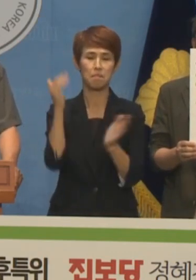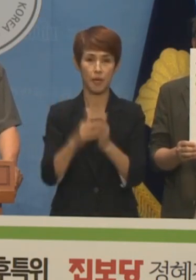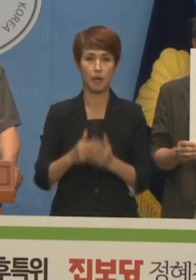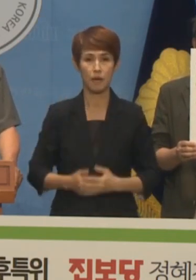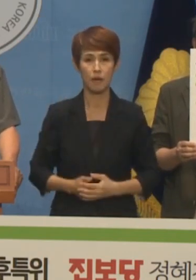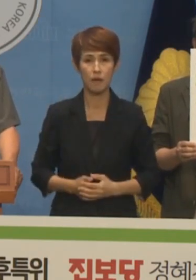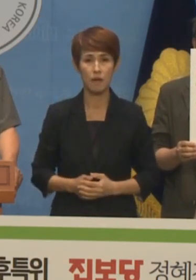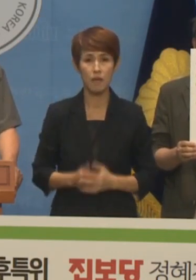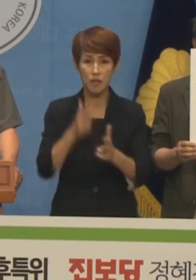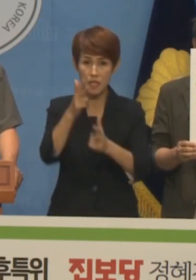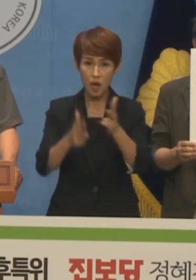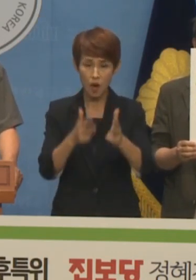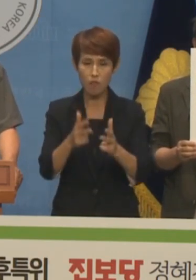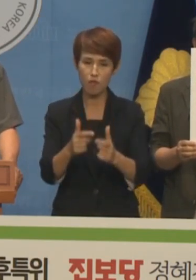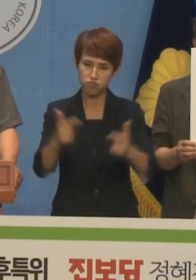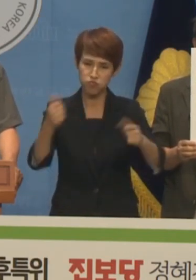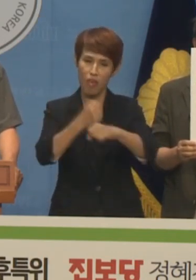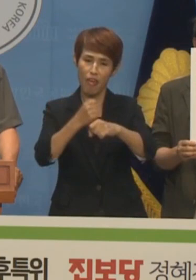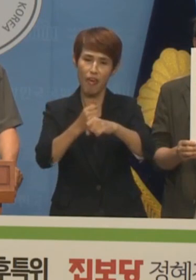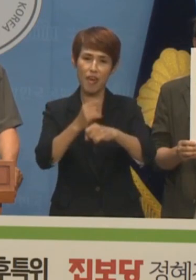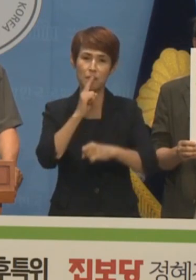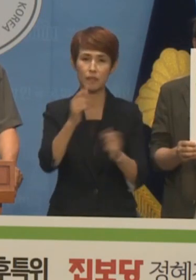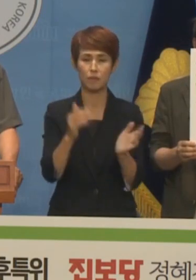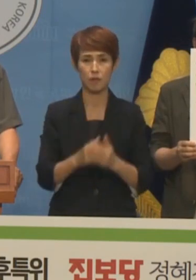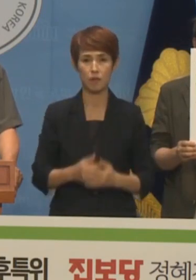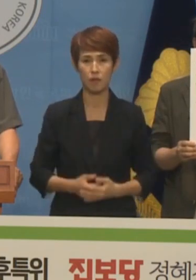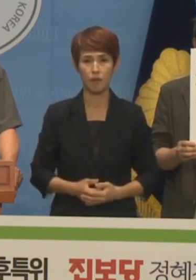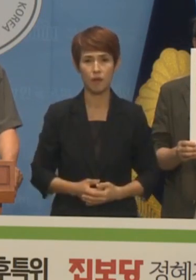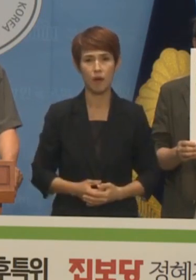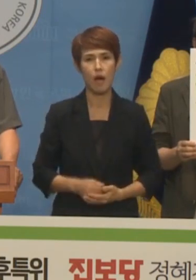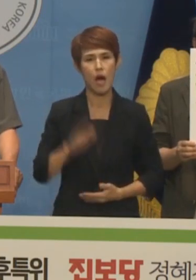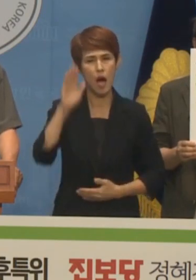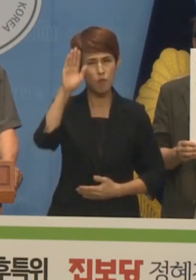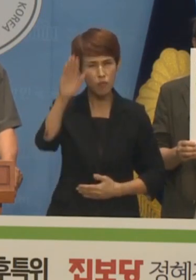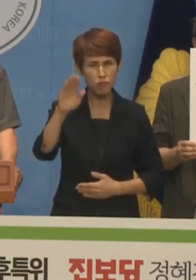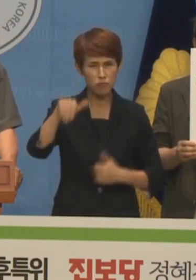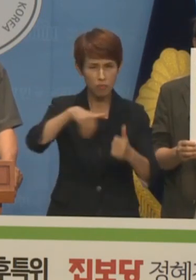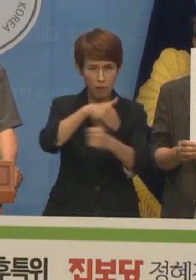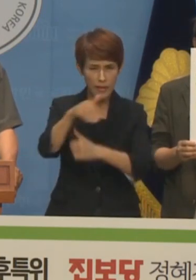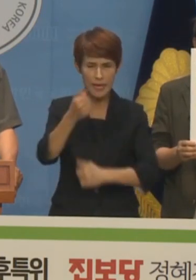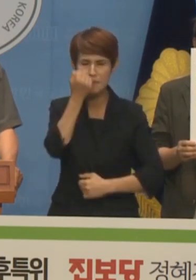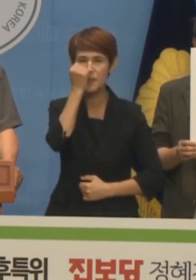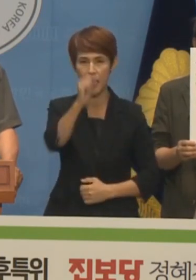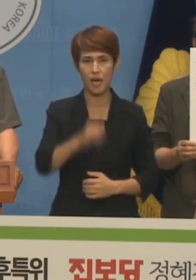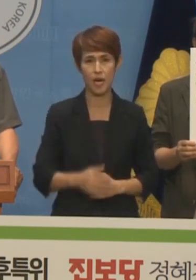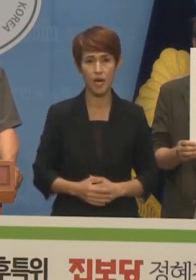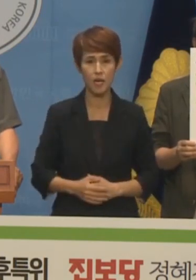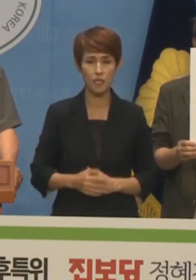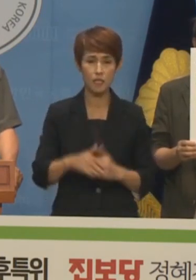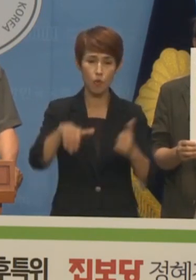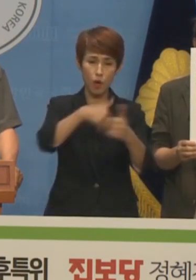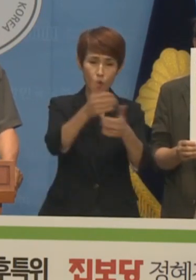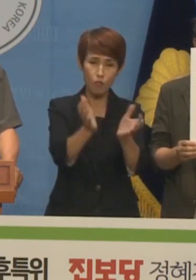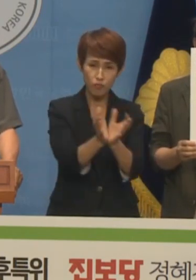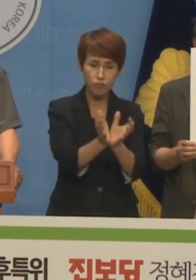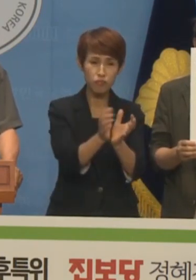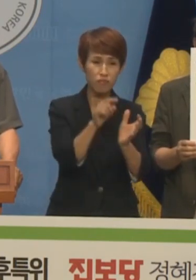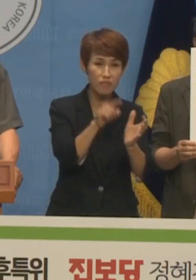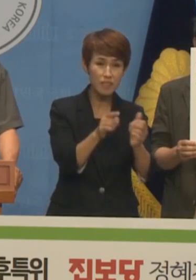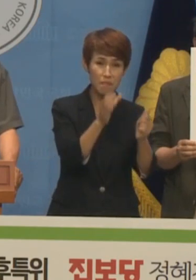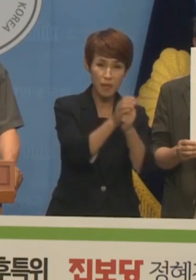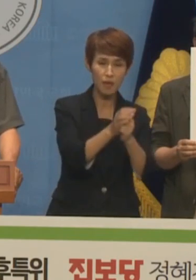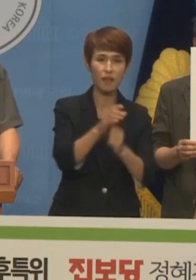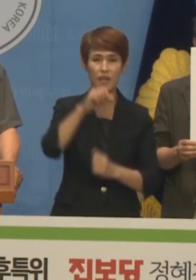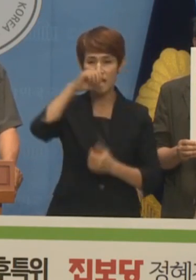외친 인물이기도 합니다. 앞으로 어떤 일들을 벌여나갈지 자명한 인물입니다. 지금 환경부에게 기재부 차관 출신